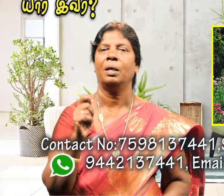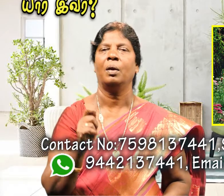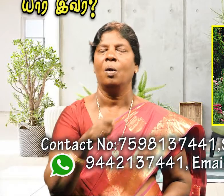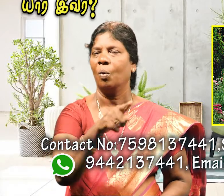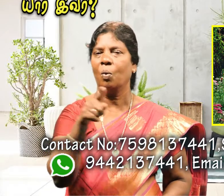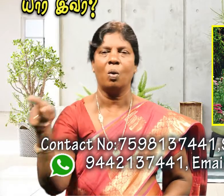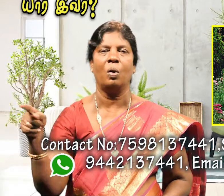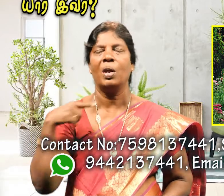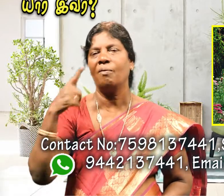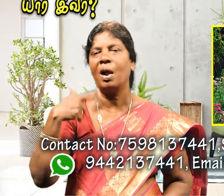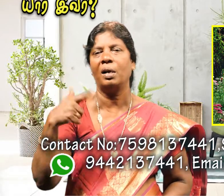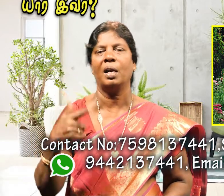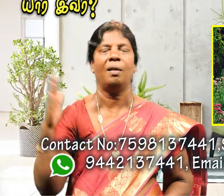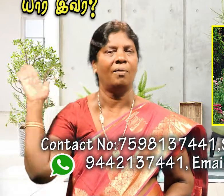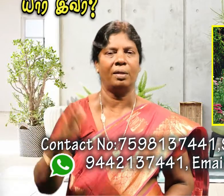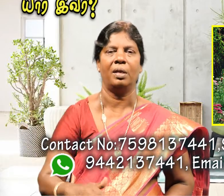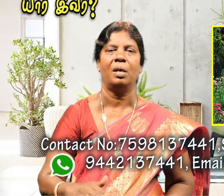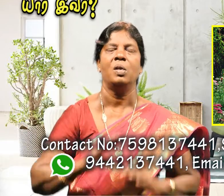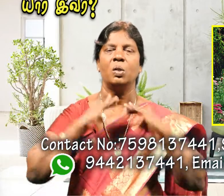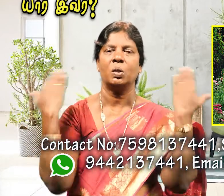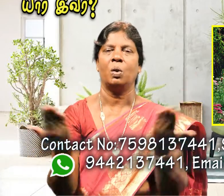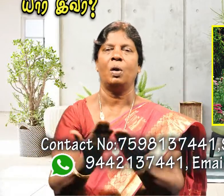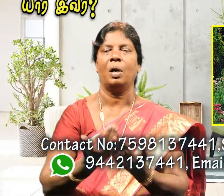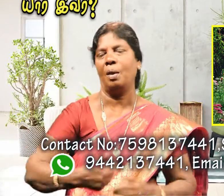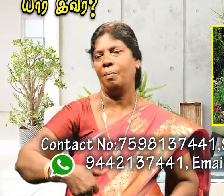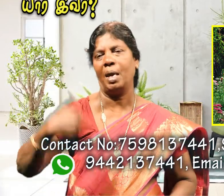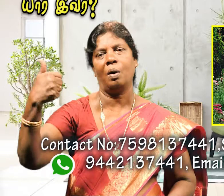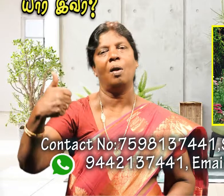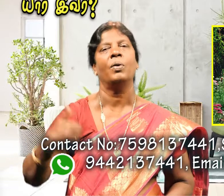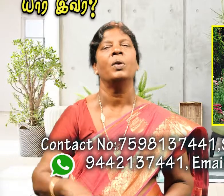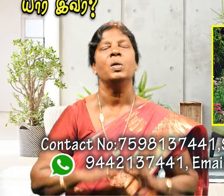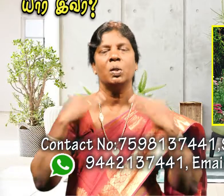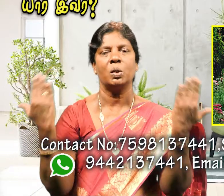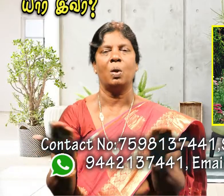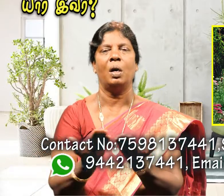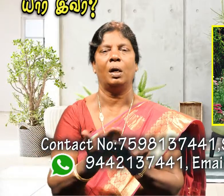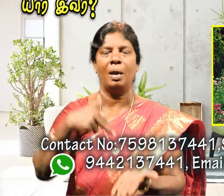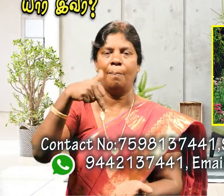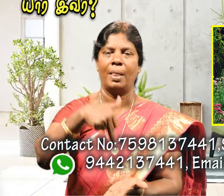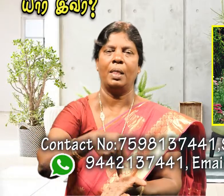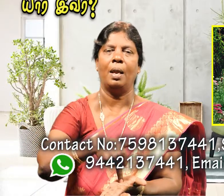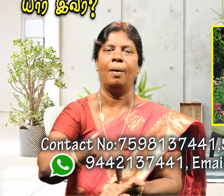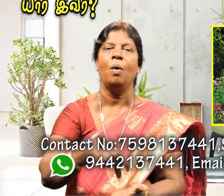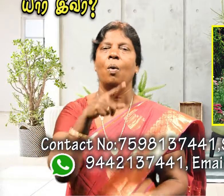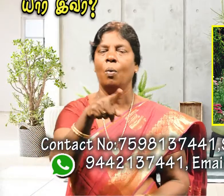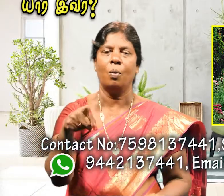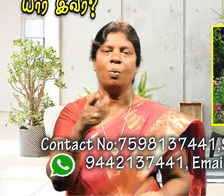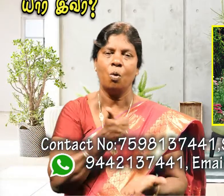மன்னித்து உங்களுடைய வாழ்வில் வந்து சூழ்நிலைகளை மேற்கொள்ளவும் சூழ்நிலைகளின்